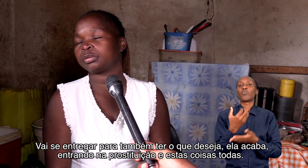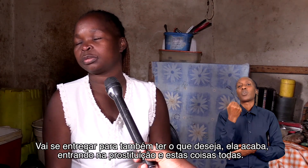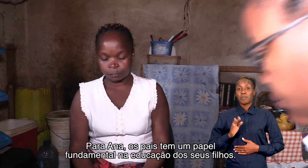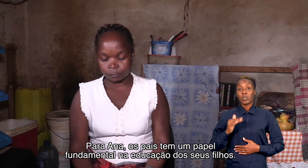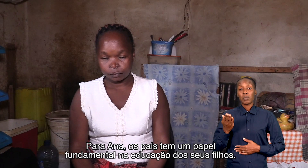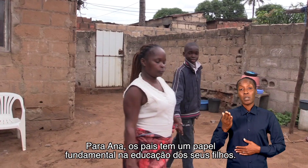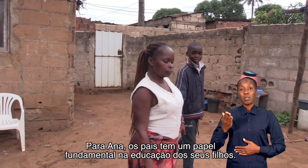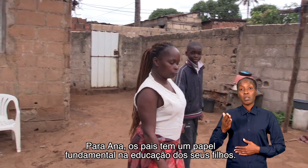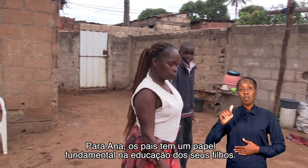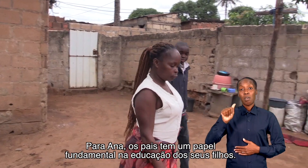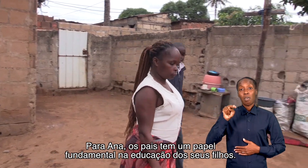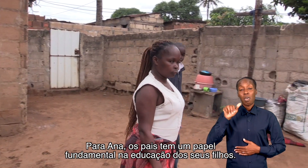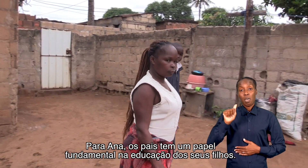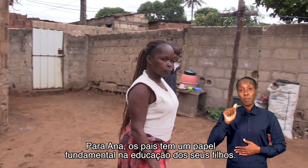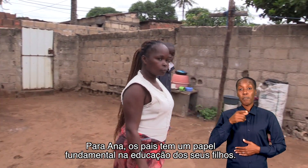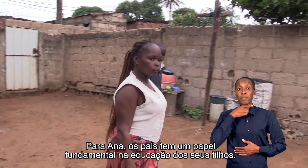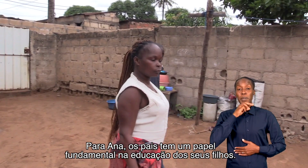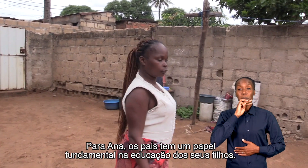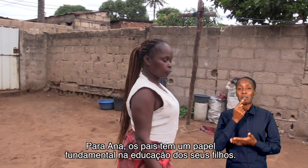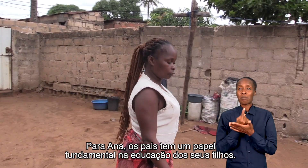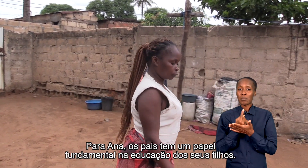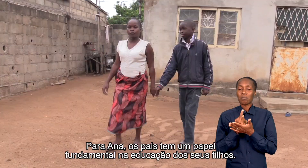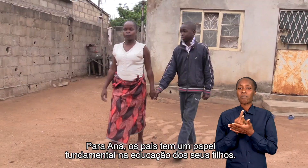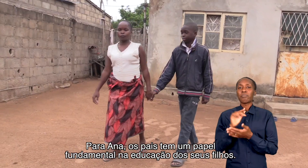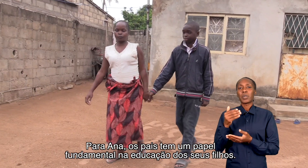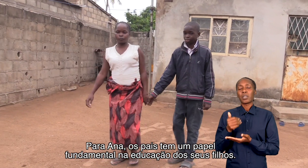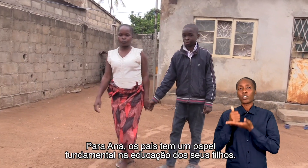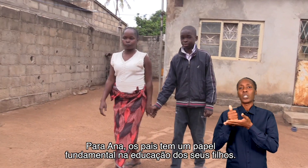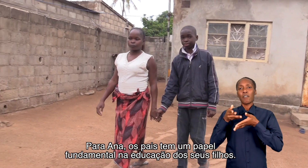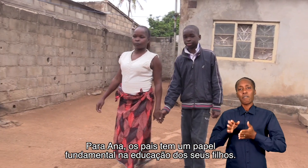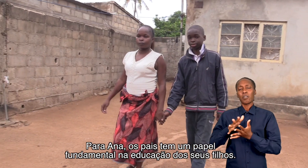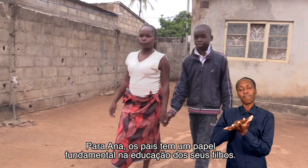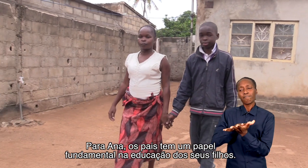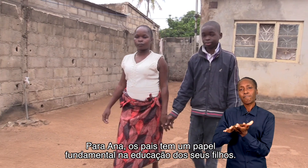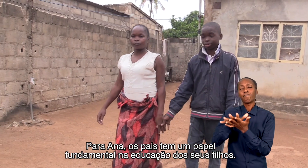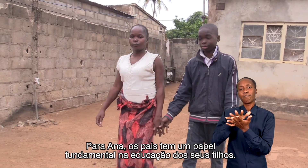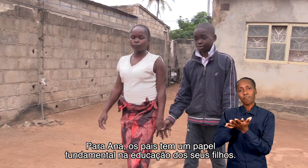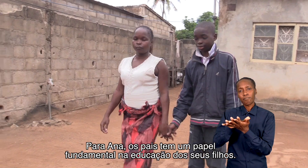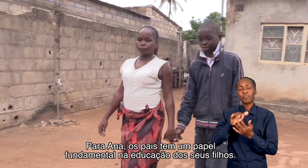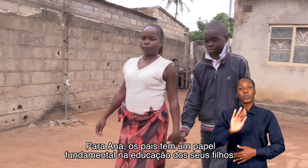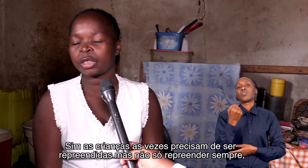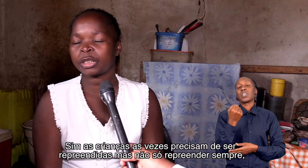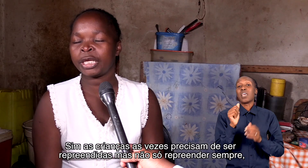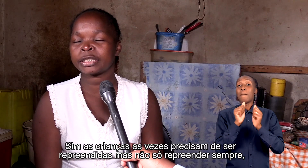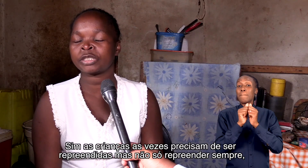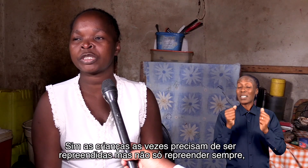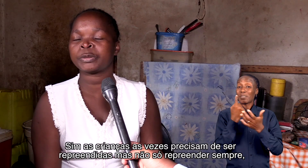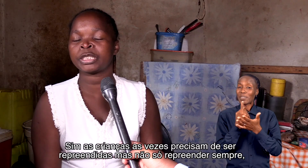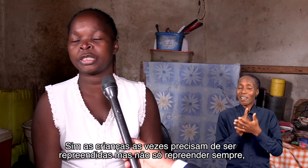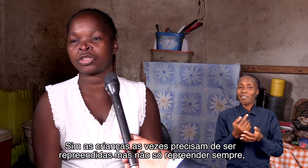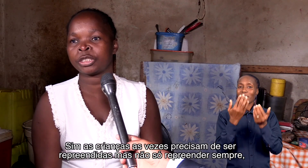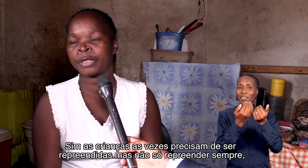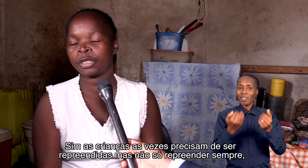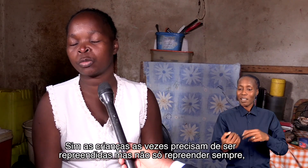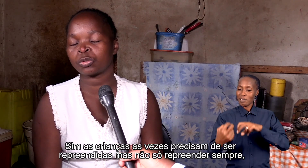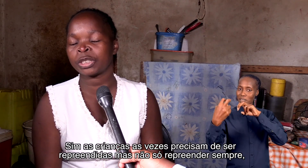todas. Para Ana, os pais têm um papel fundamental na educação dos seus filhos. Sim, criança às vezes precisa